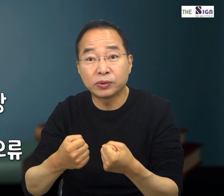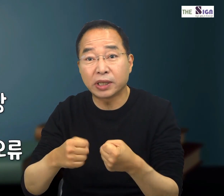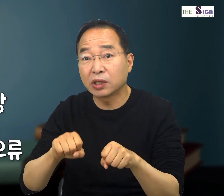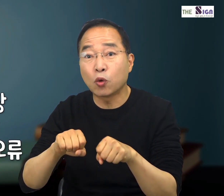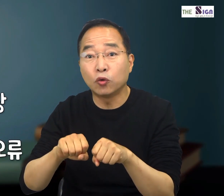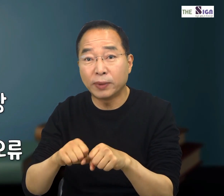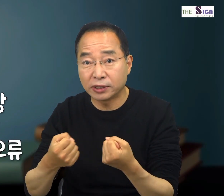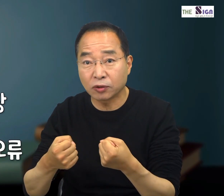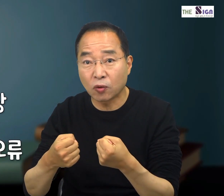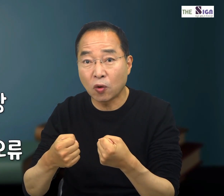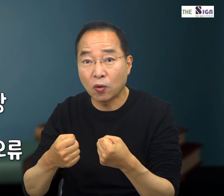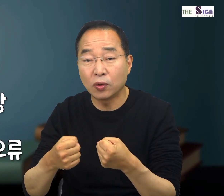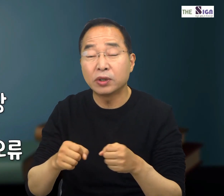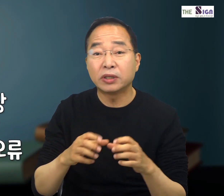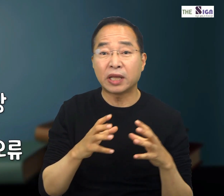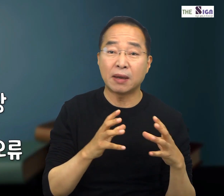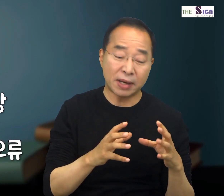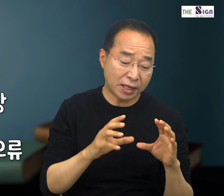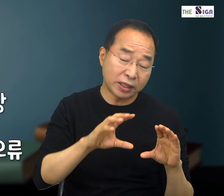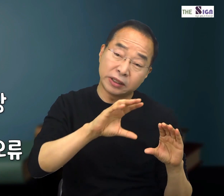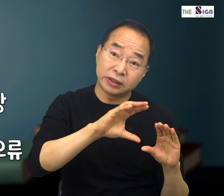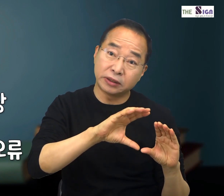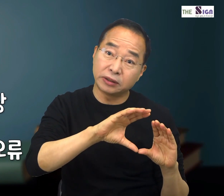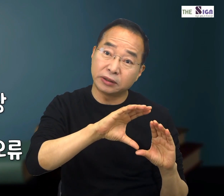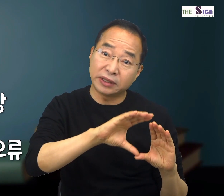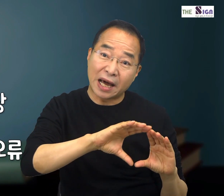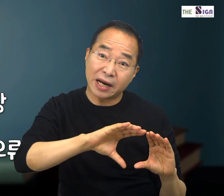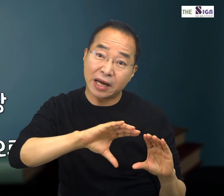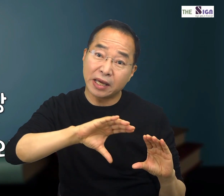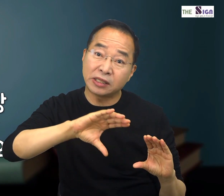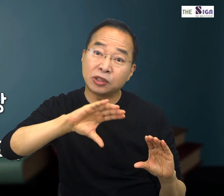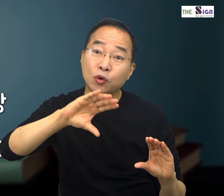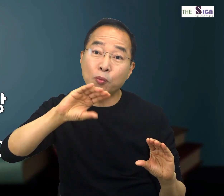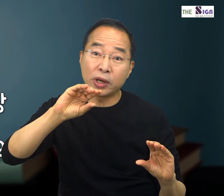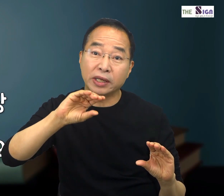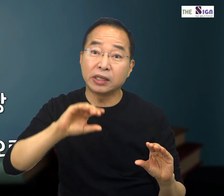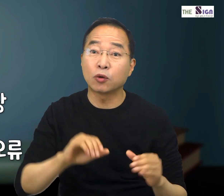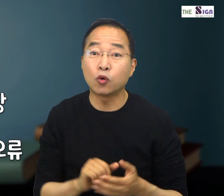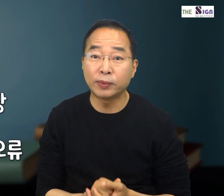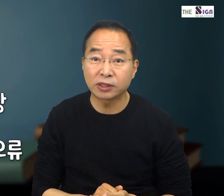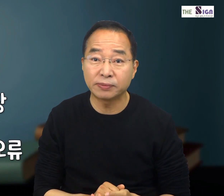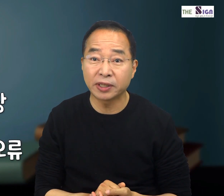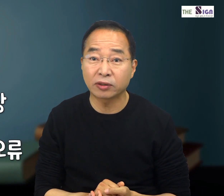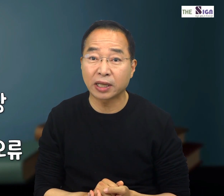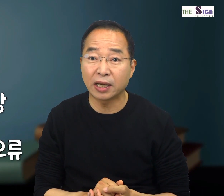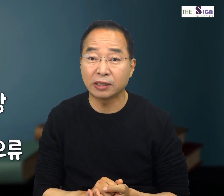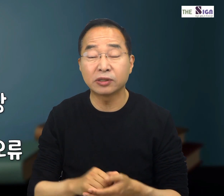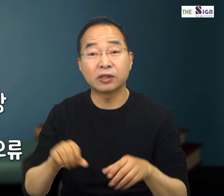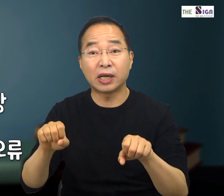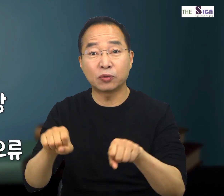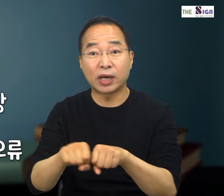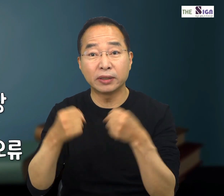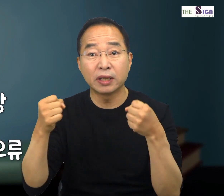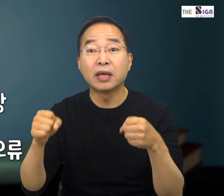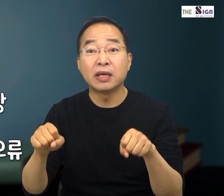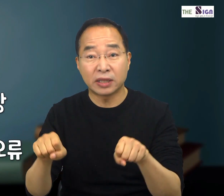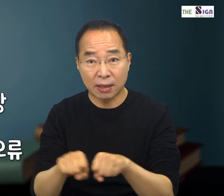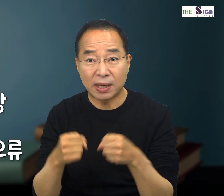동작이 고구마를 썼고, 대만의 그 나라의 지도 모양이 고구마처럼 생겼다 해서 이걸 한동안 대만